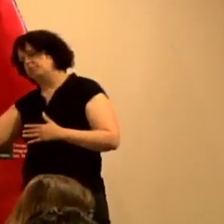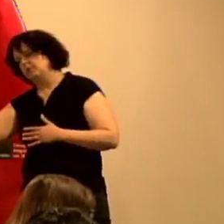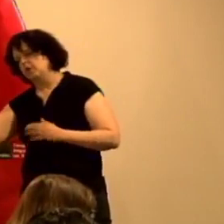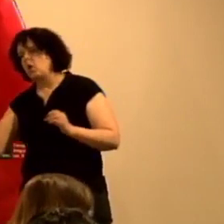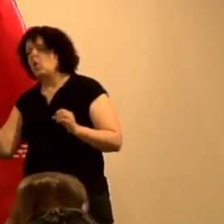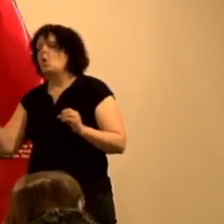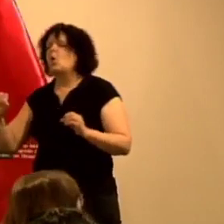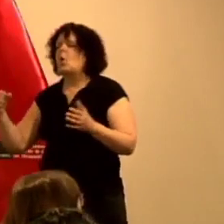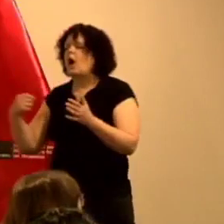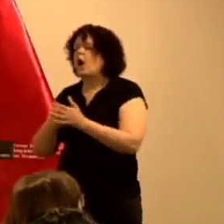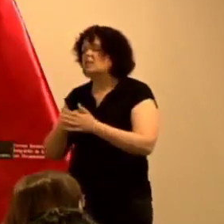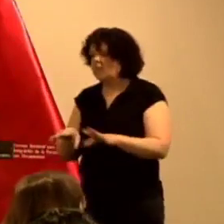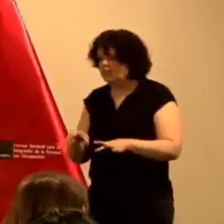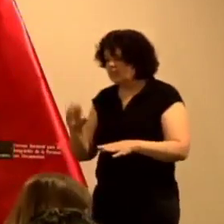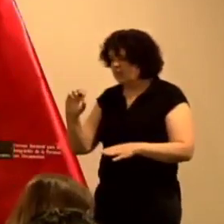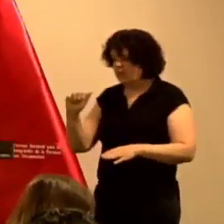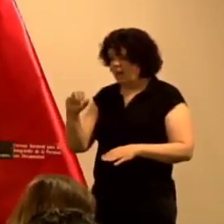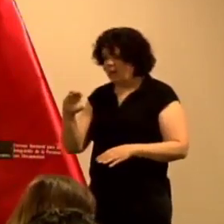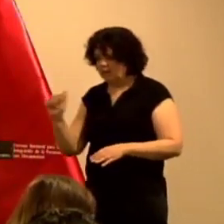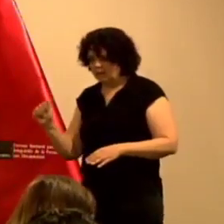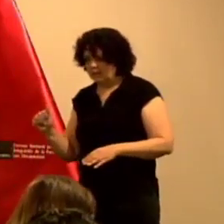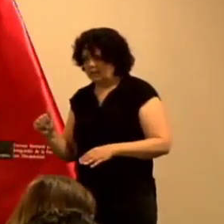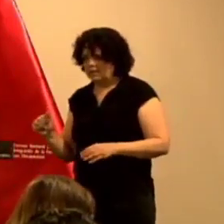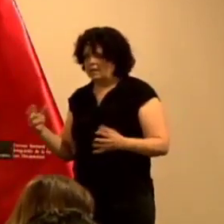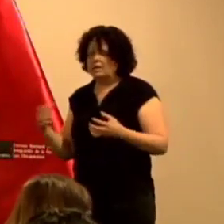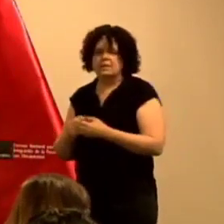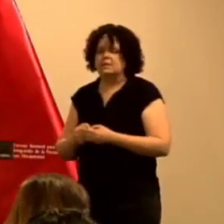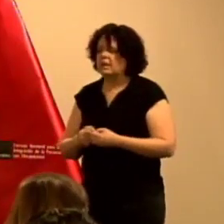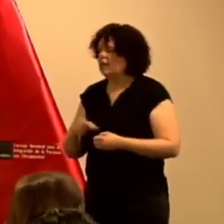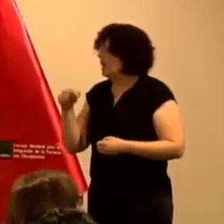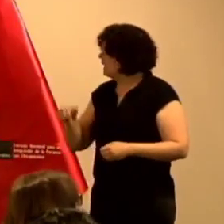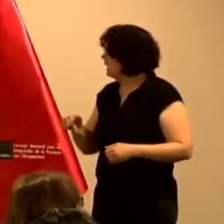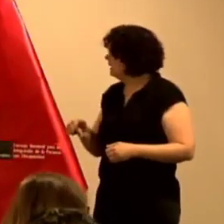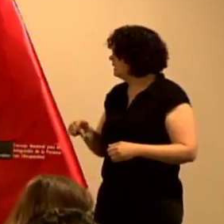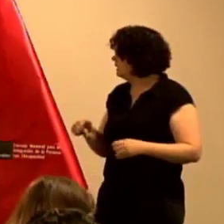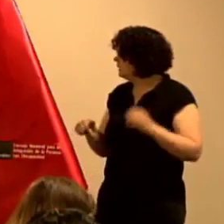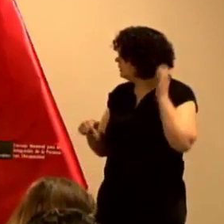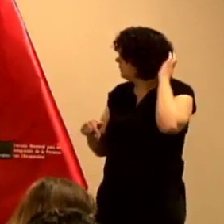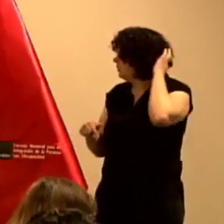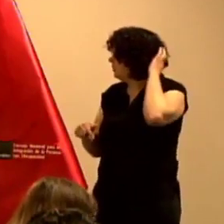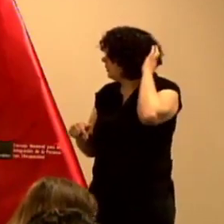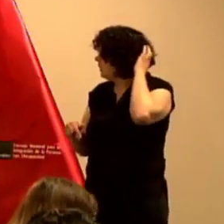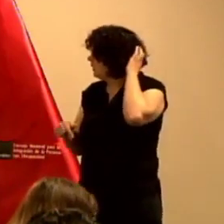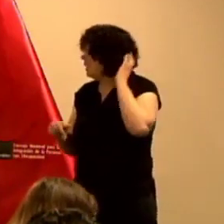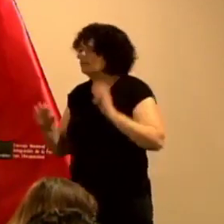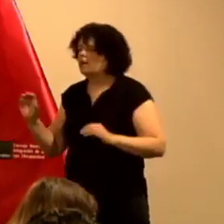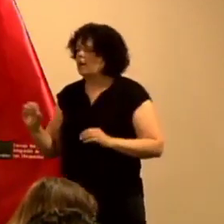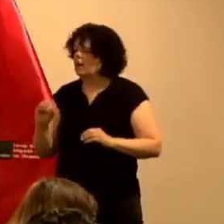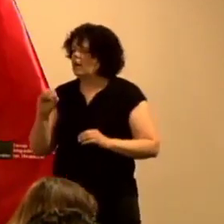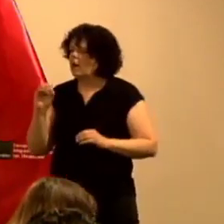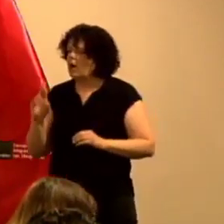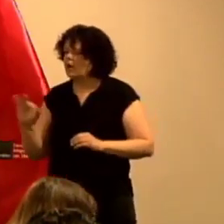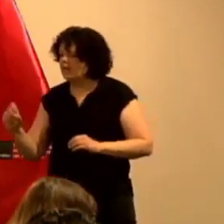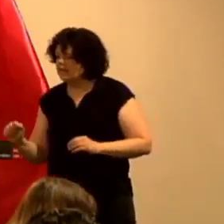o accidentes. Pero acá es el origen. El origen, no digo que esa persona es una persona con discapacidad, es el origen de lo que